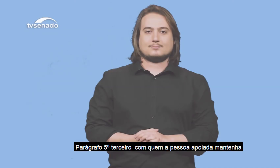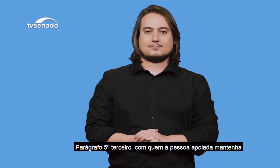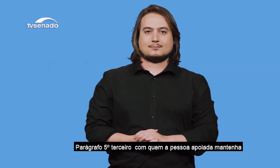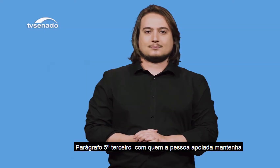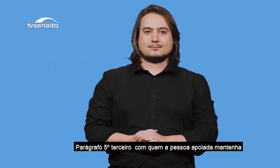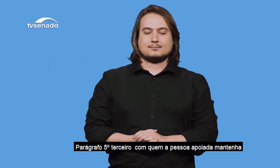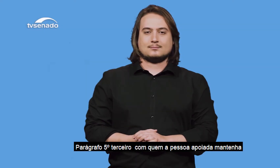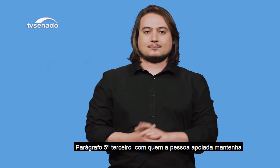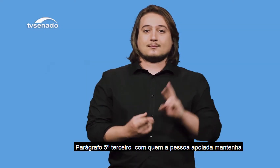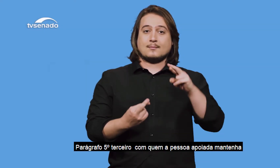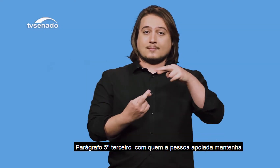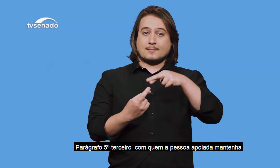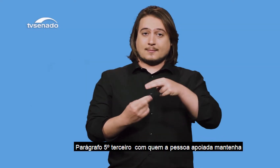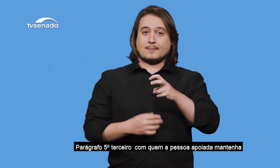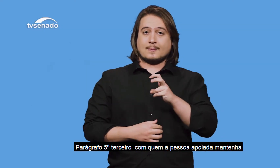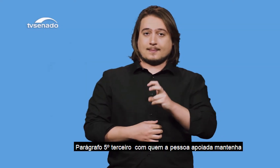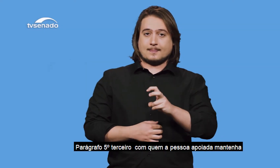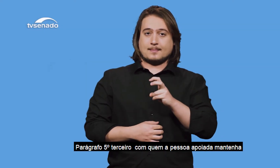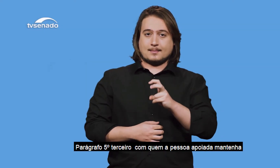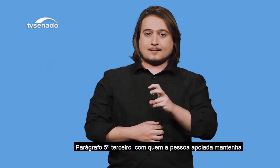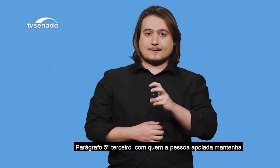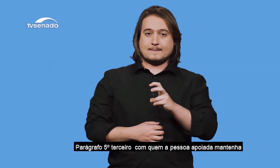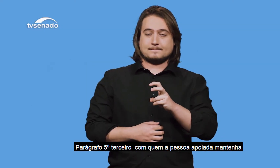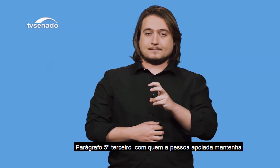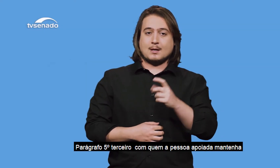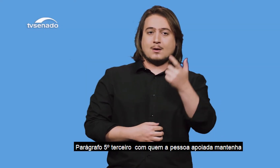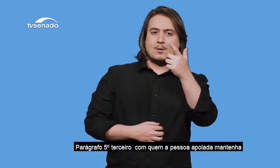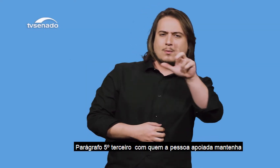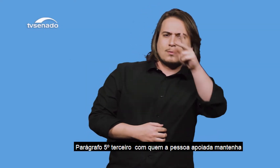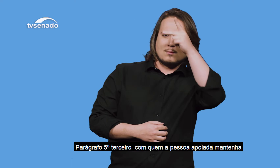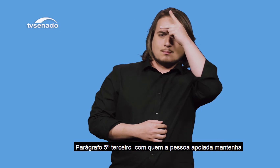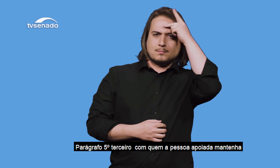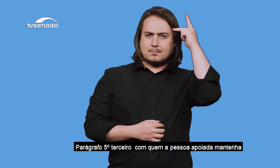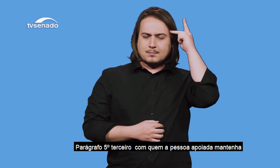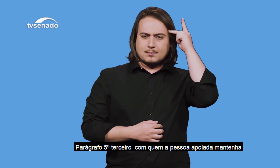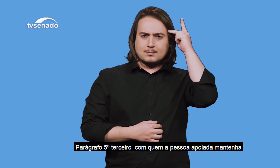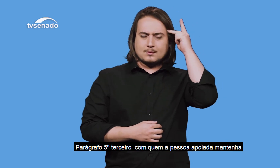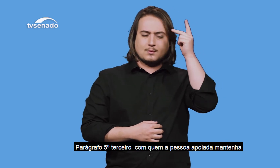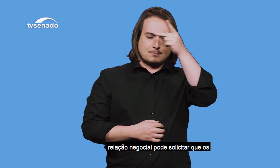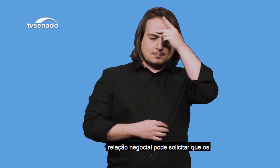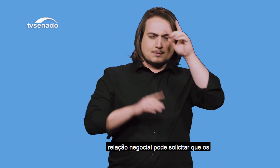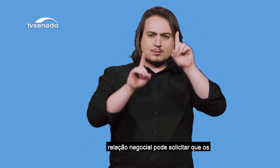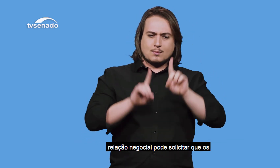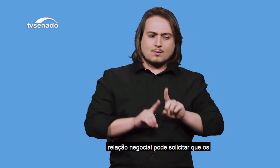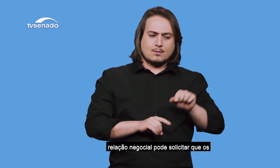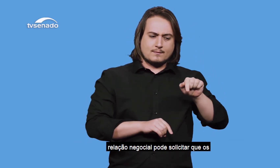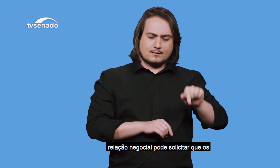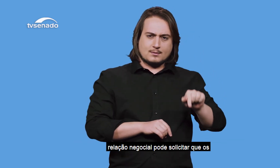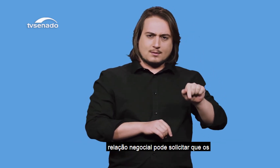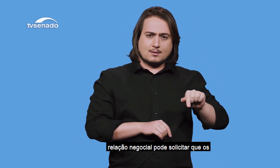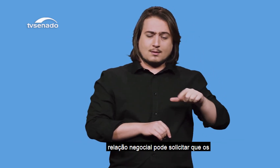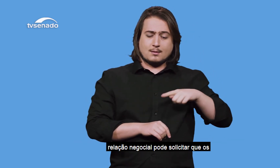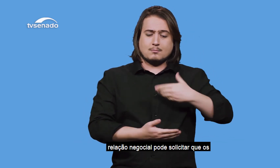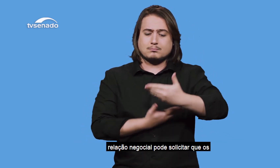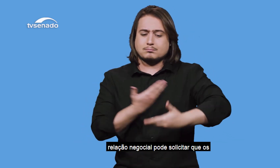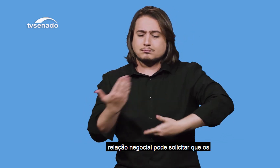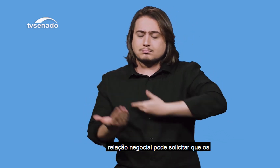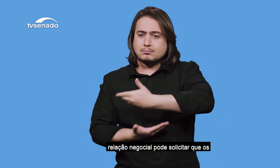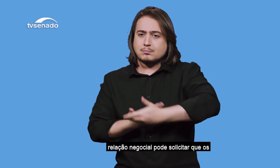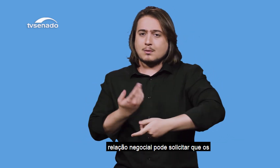parágrafo 5º 3º com quem a pessoa apoiada mantenha relação negocial